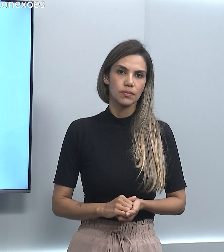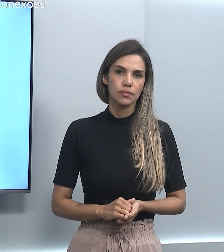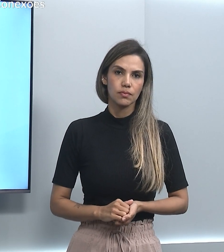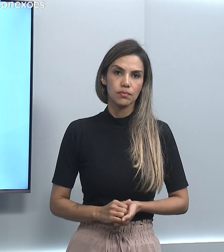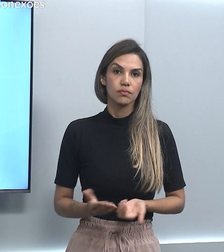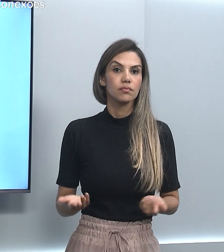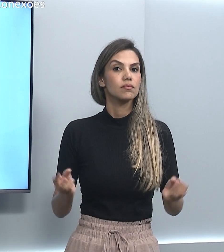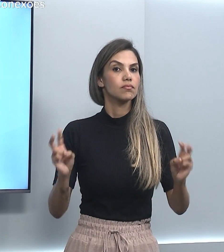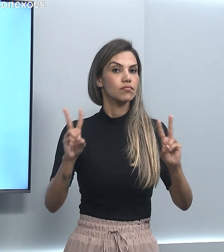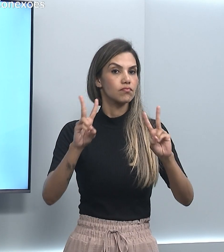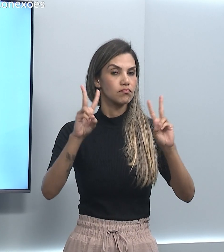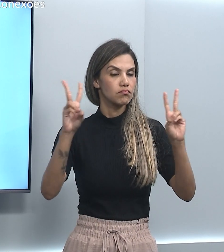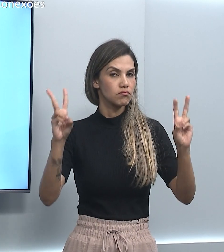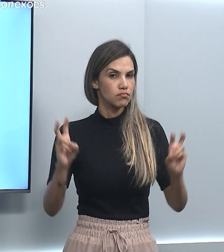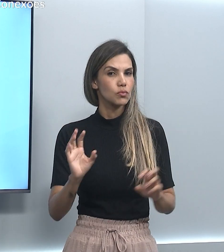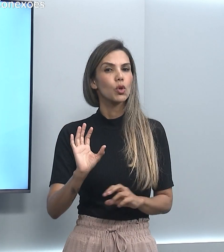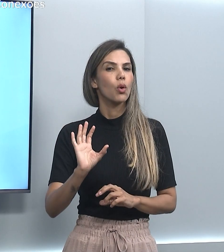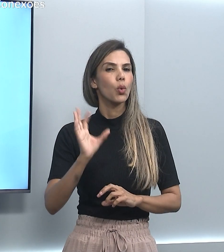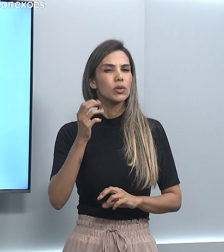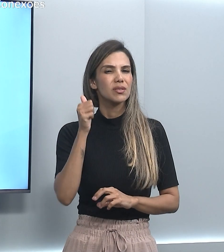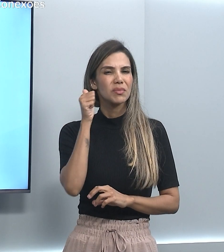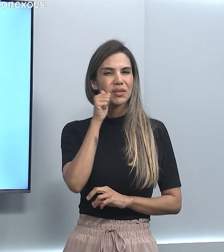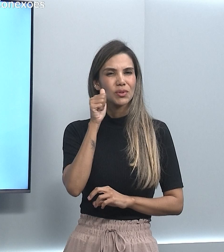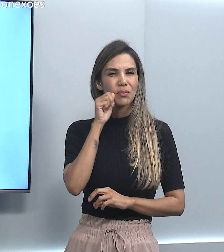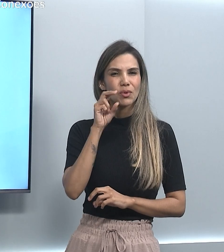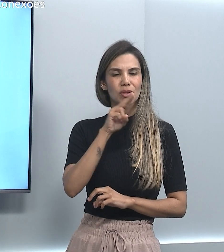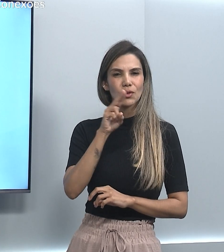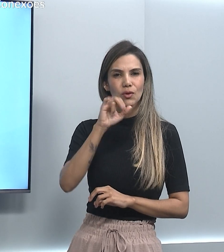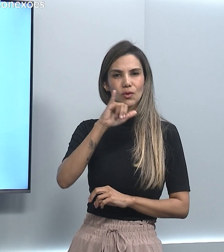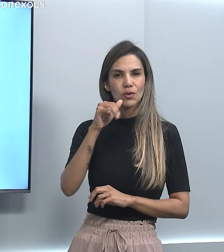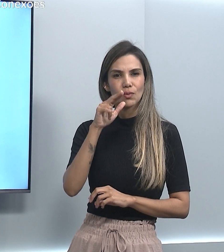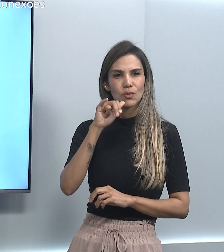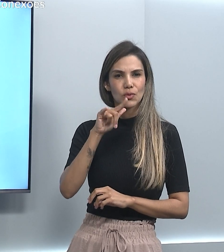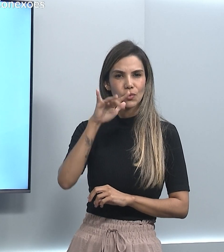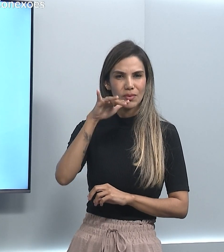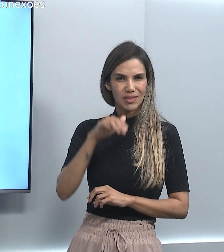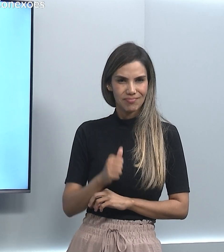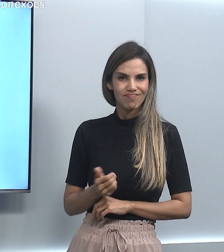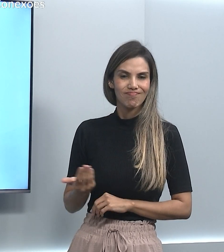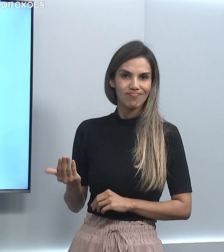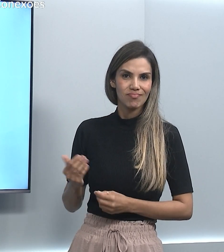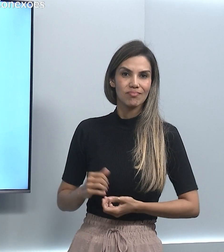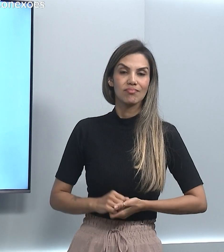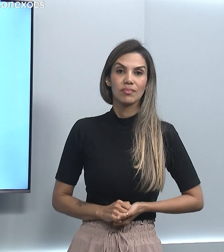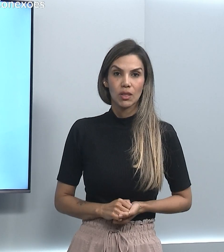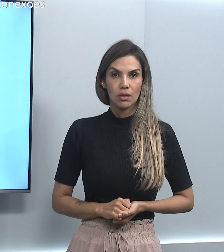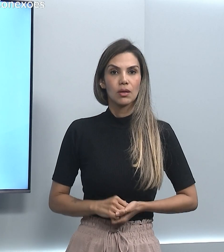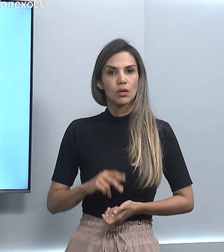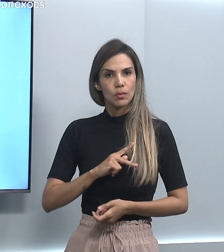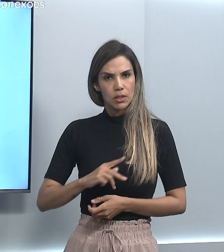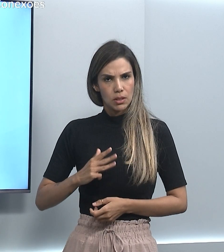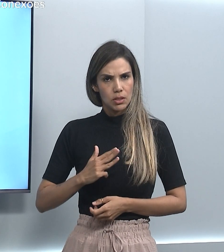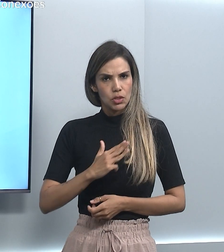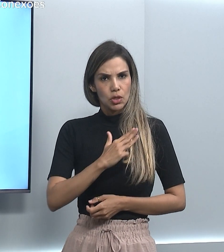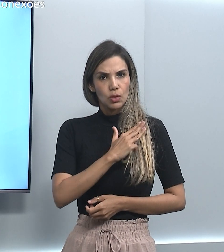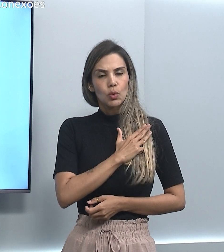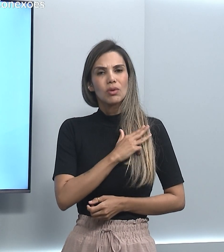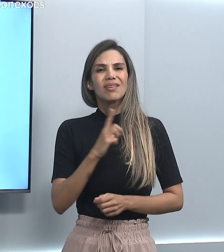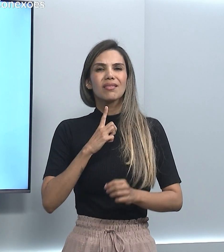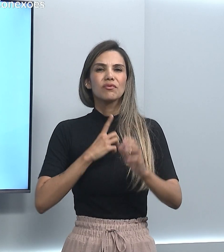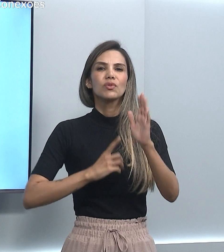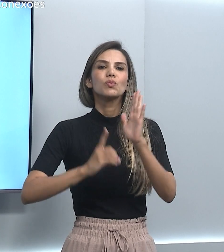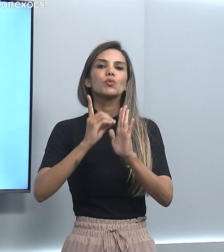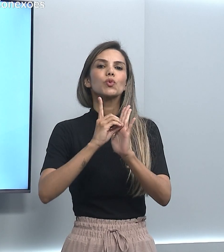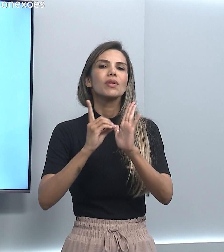Mudando de assunto, uma atualização sobre o caso Juliana Marins. O presidente Lula alterou o decreto em relação